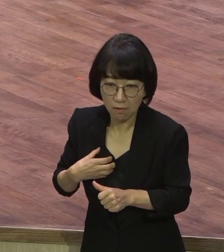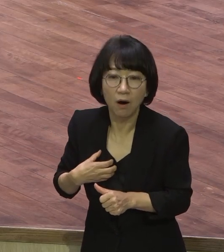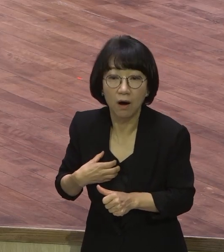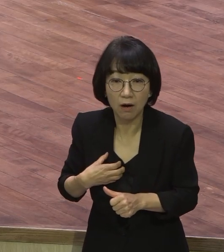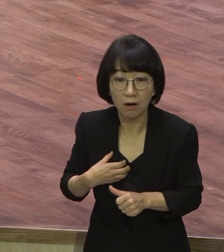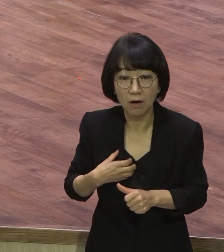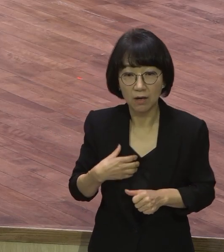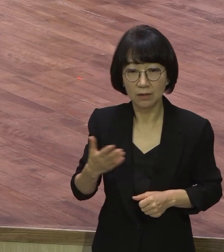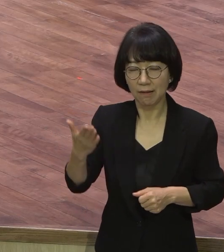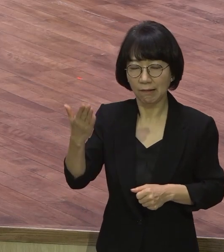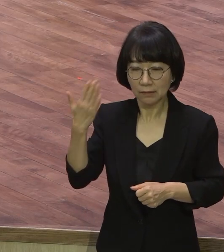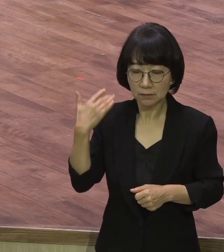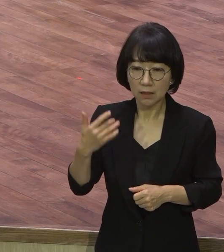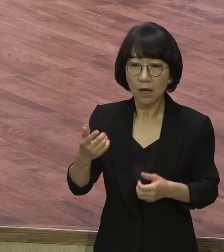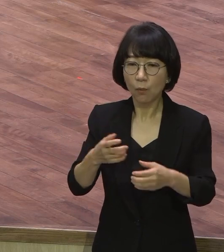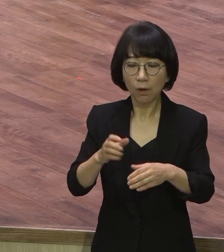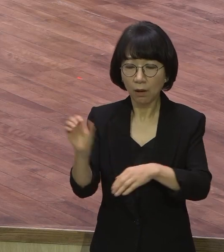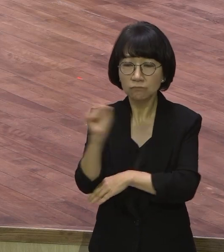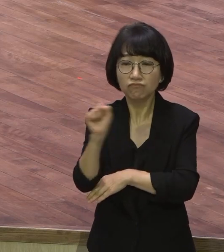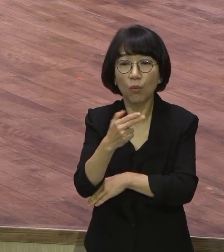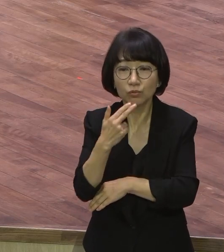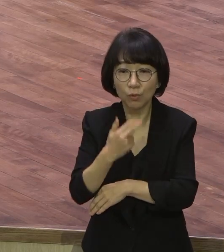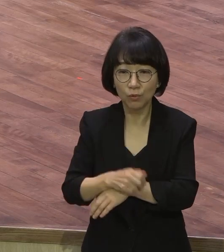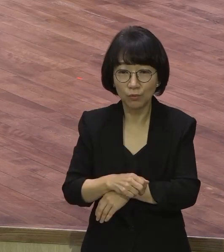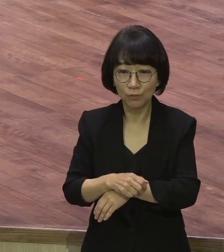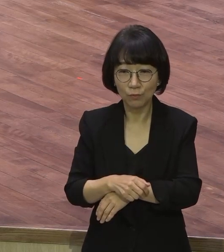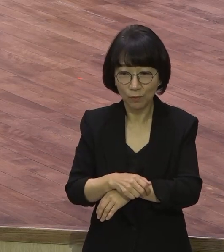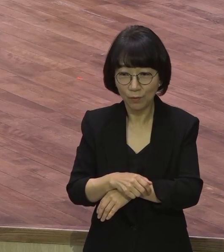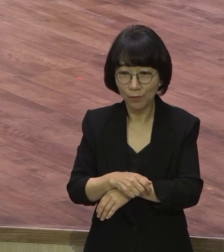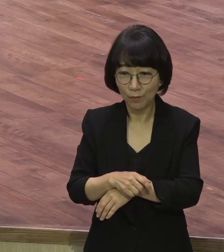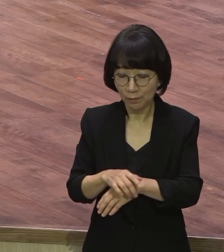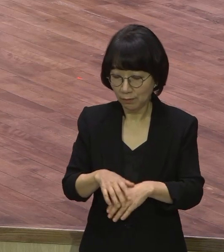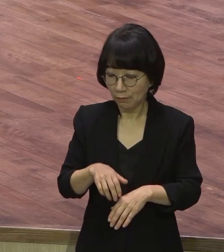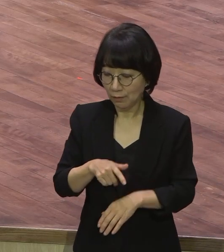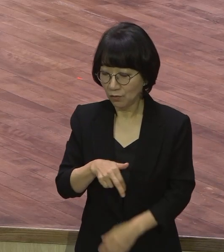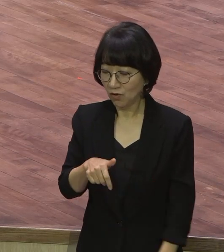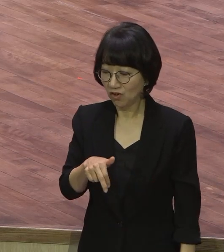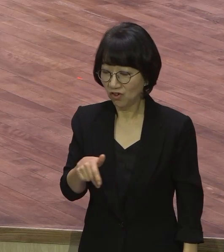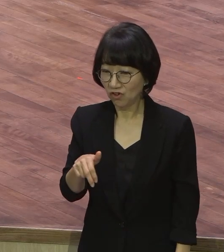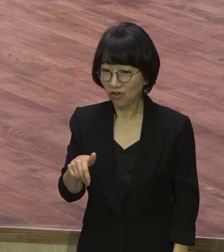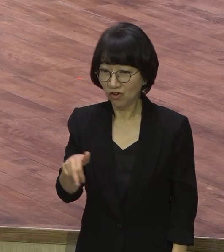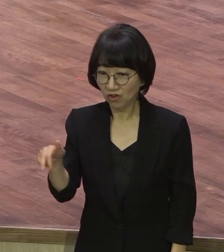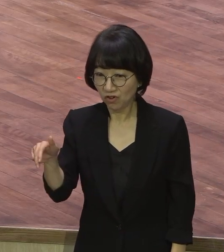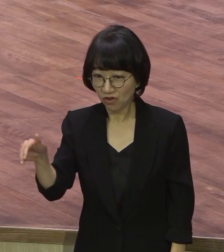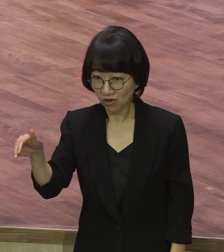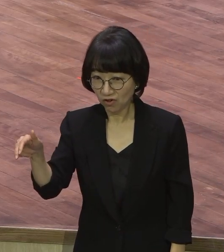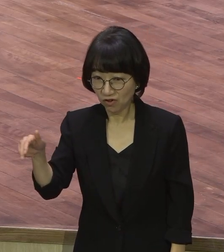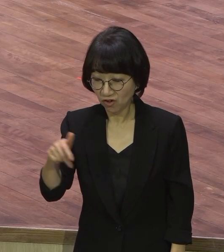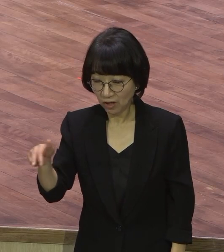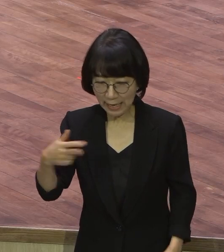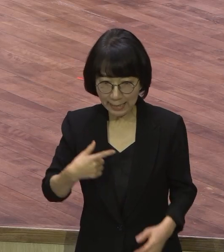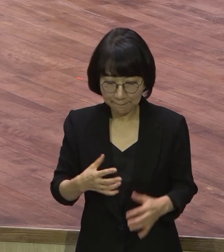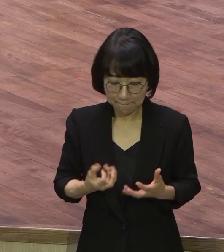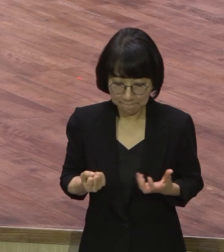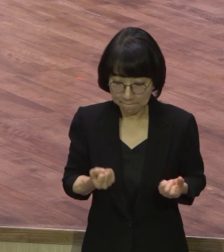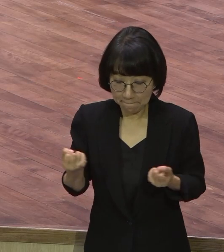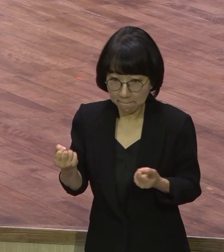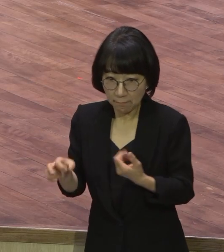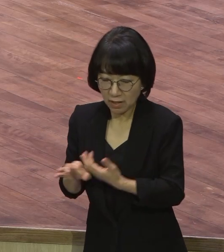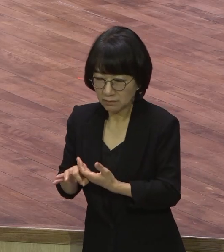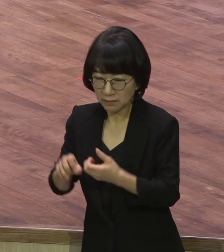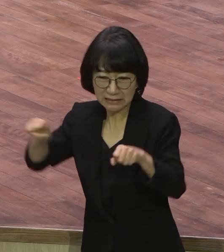걸어서 가야 되니까 뭐 좀 가져간다 그러면 짐승이 때거리로 나와서 다 뺏었단 말이에요.